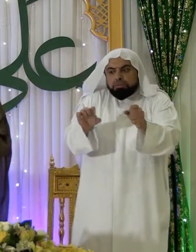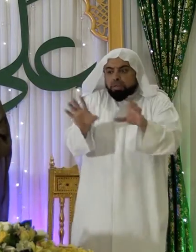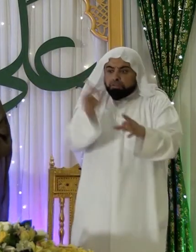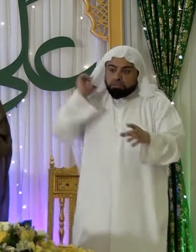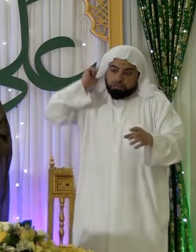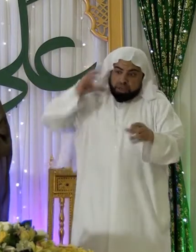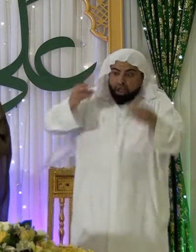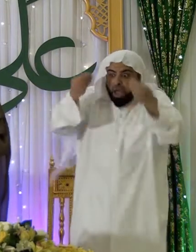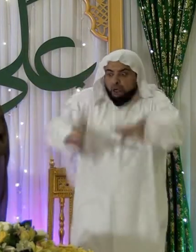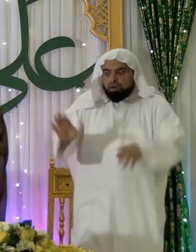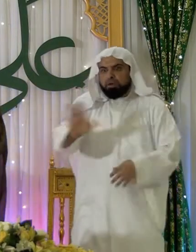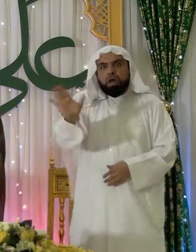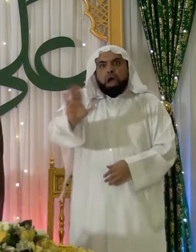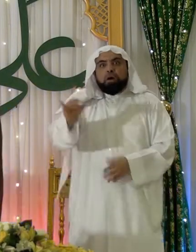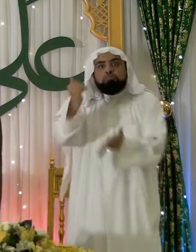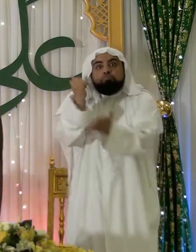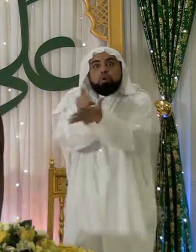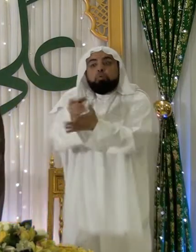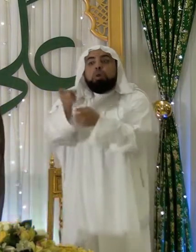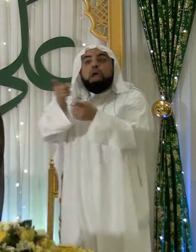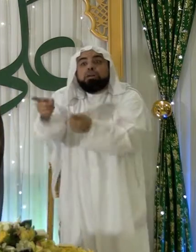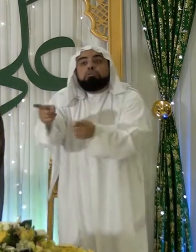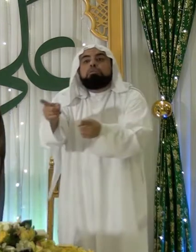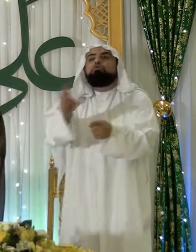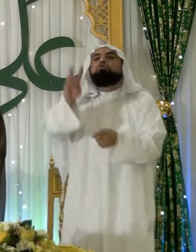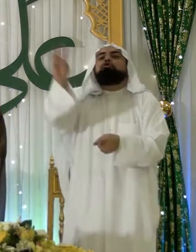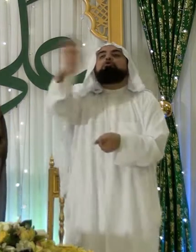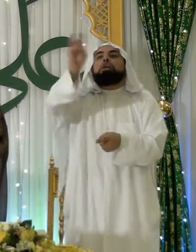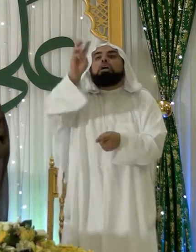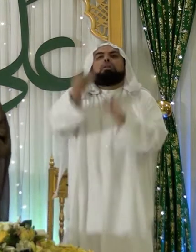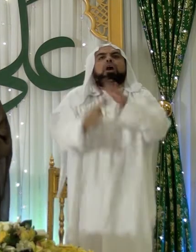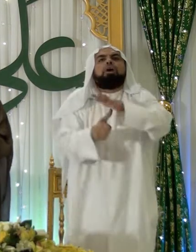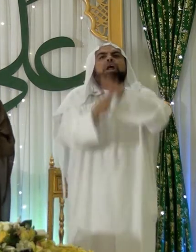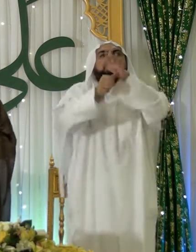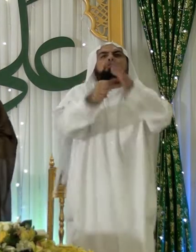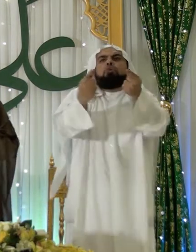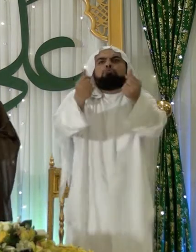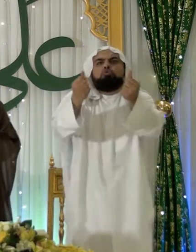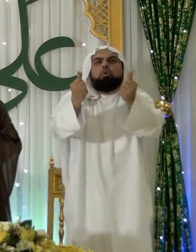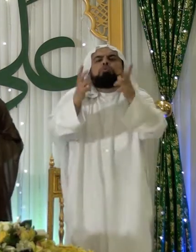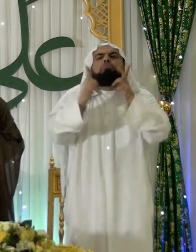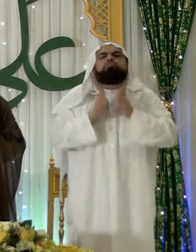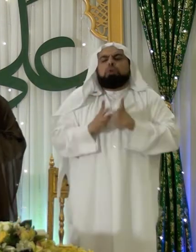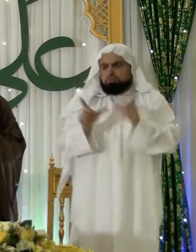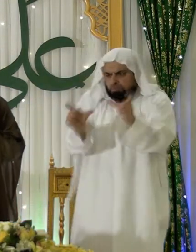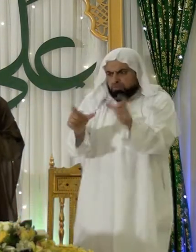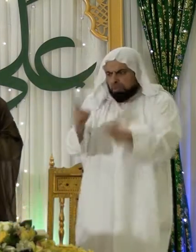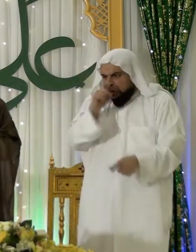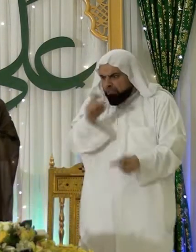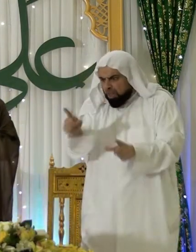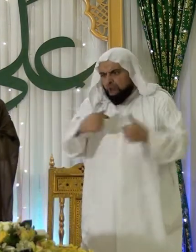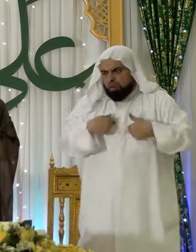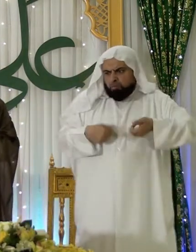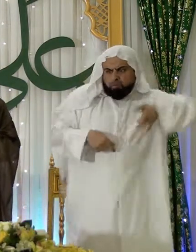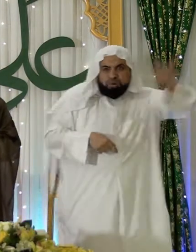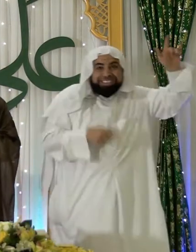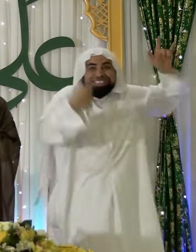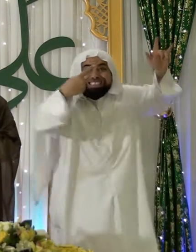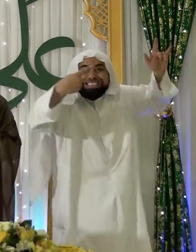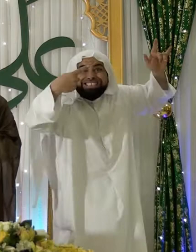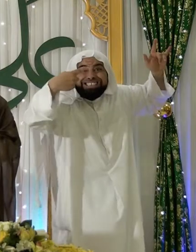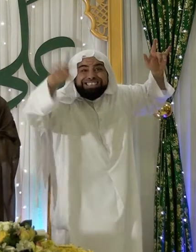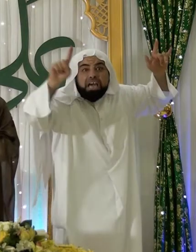رحيل مدير المؤسسة وصاحب المؤسسة، لكي يتولى ويشرف